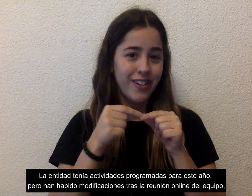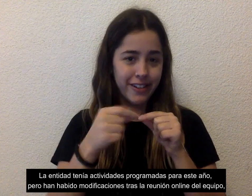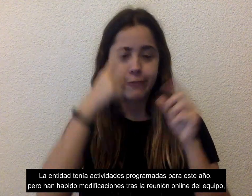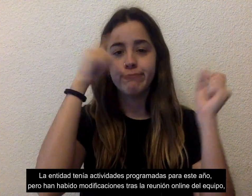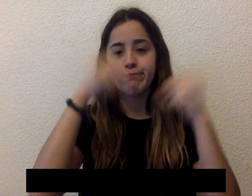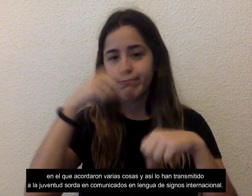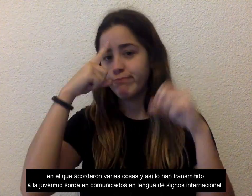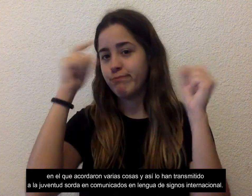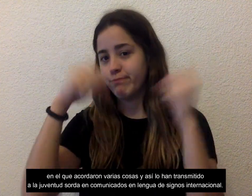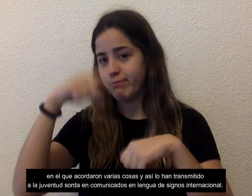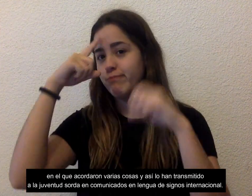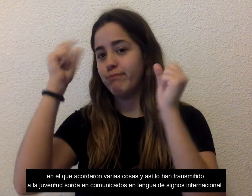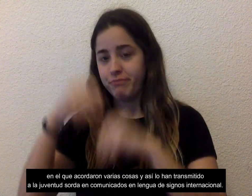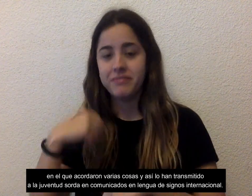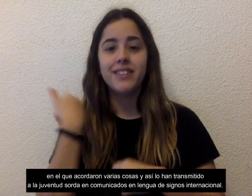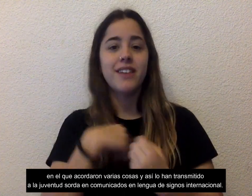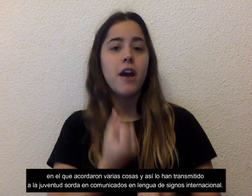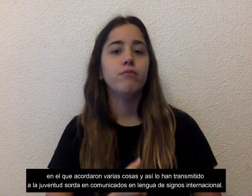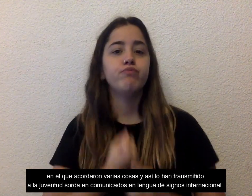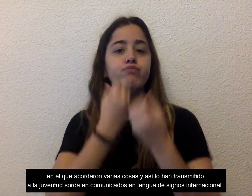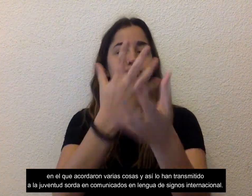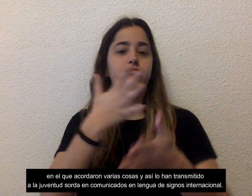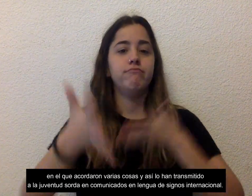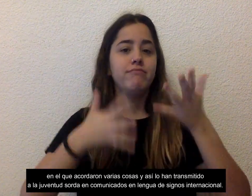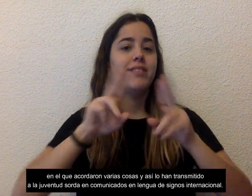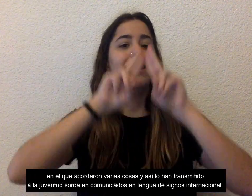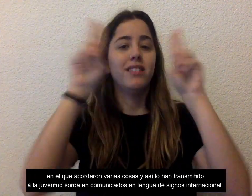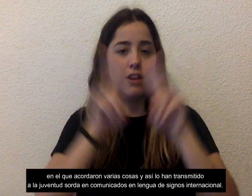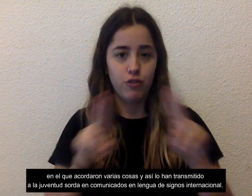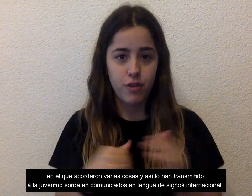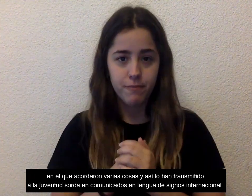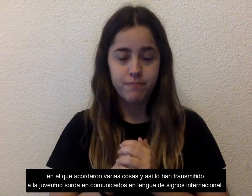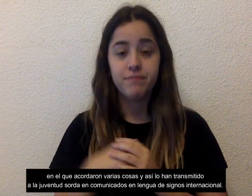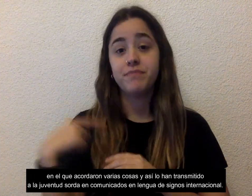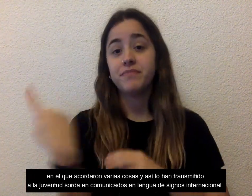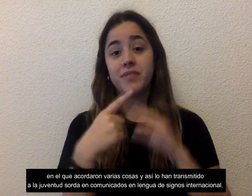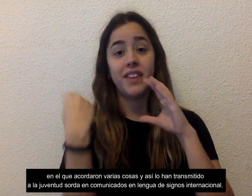de ruedas. ¿Ahora vas a defenderla? No. Le da envidia la felicidad de su hija.